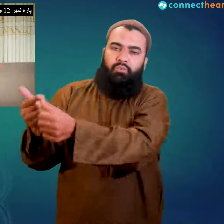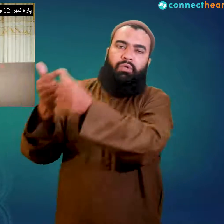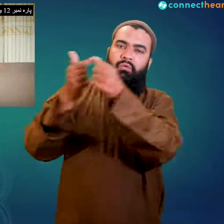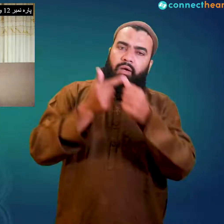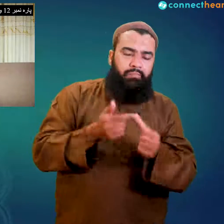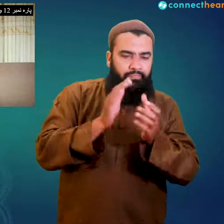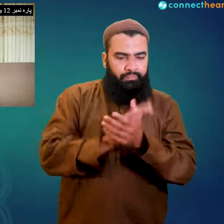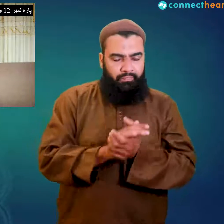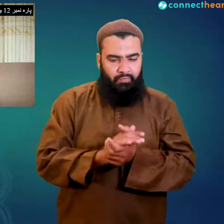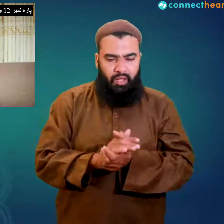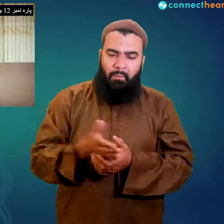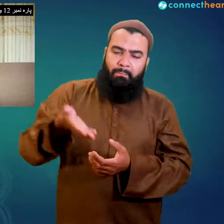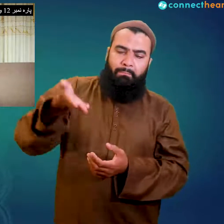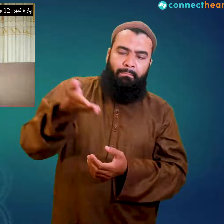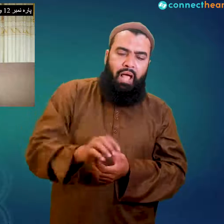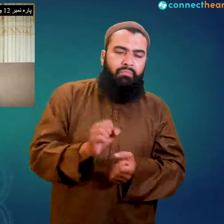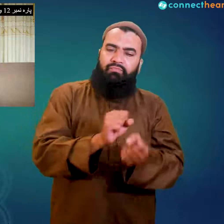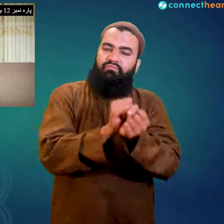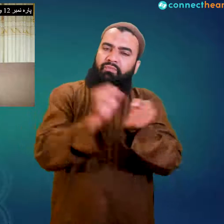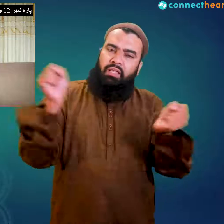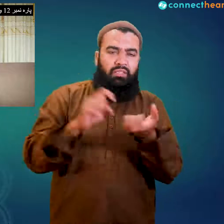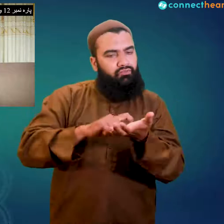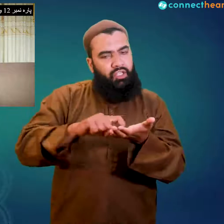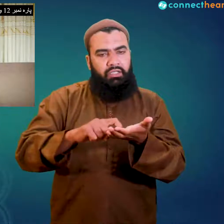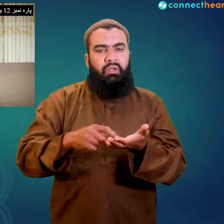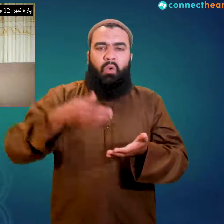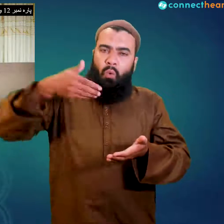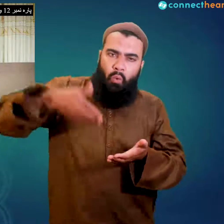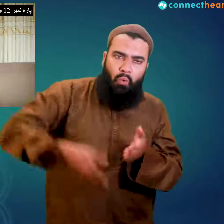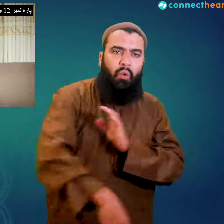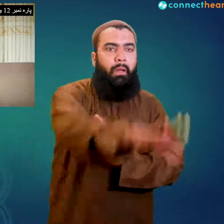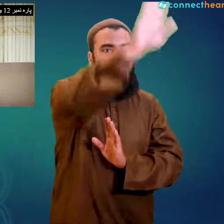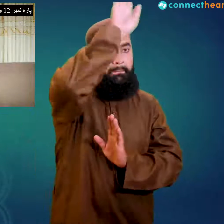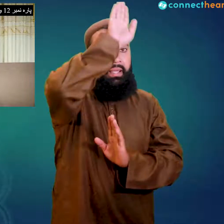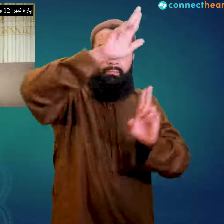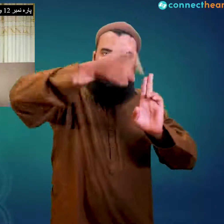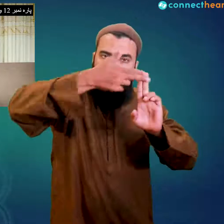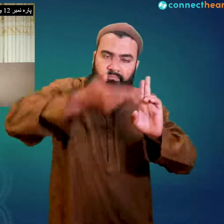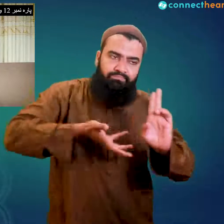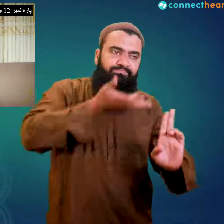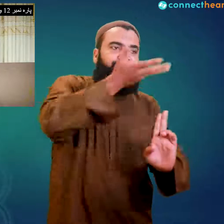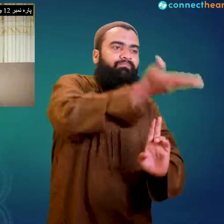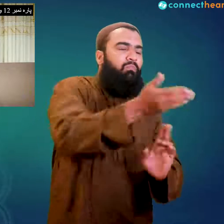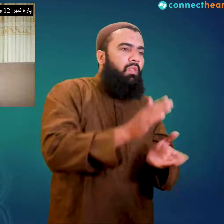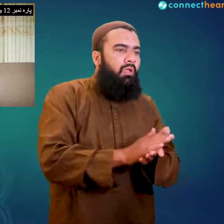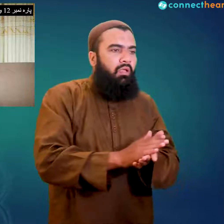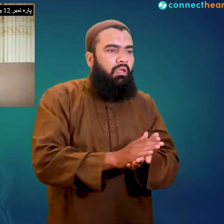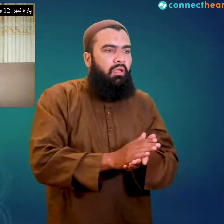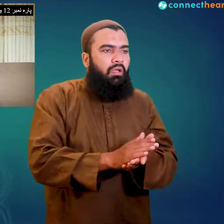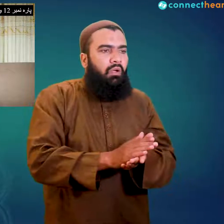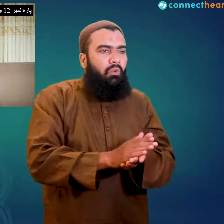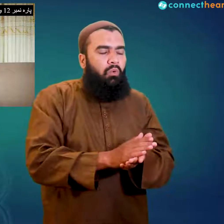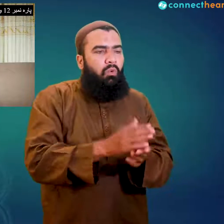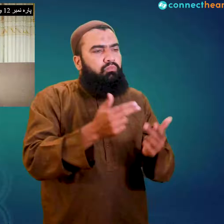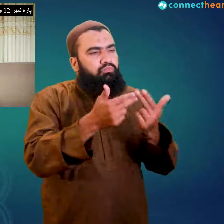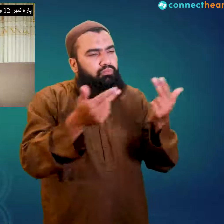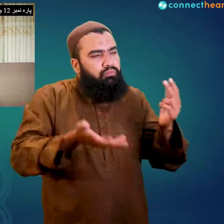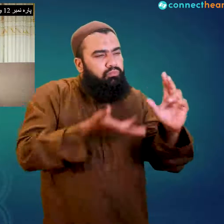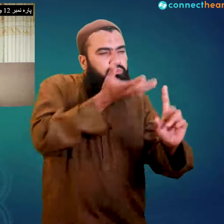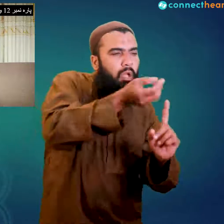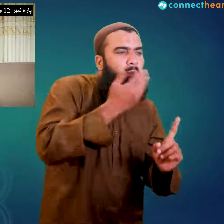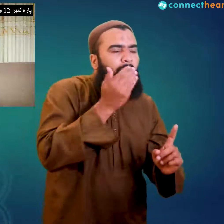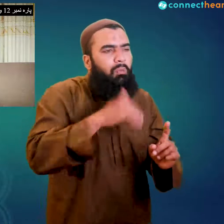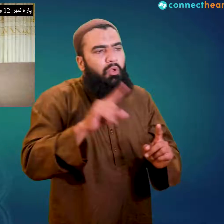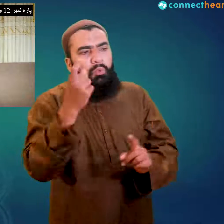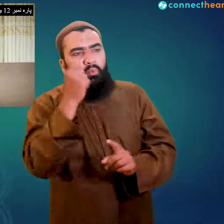اپنے مصاحب سے، اپنے وزیر و مشیروں سے اس کی تعبیر کے لیے ذکر کیا۔ تو اس پر اس خادم کو یاد